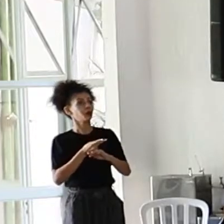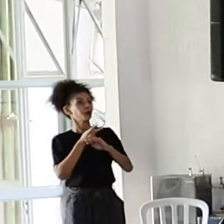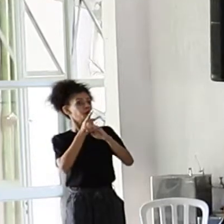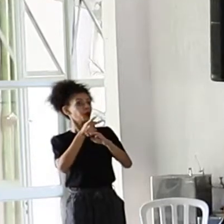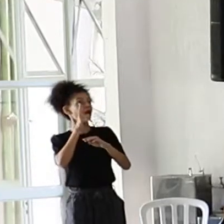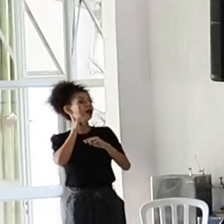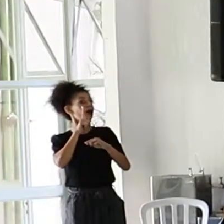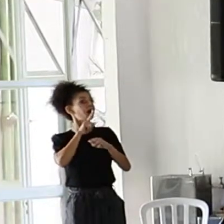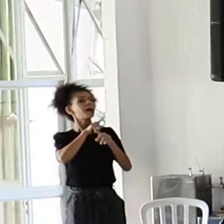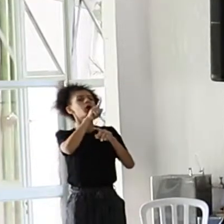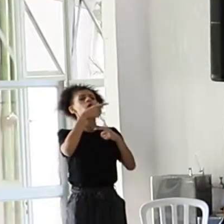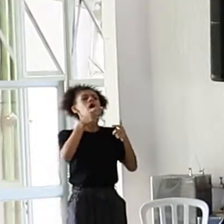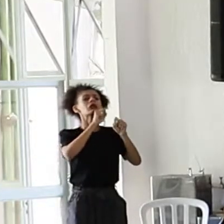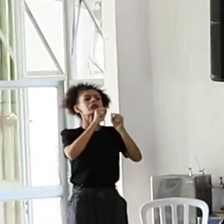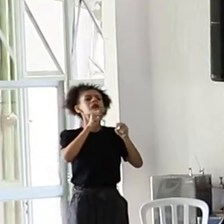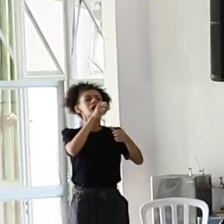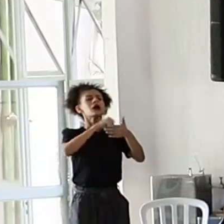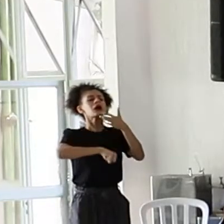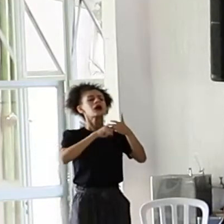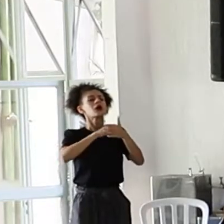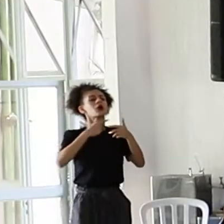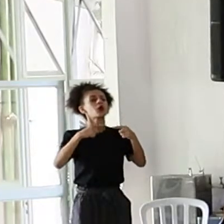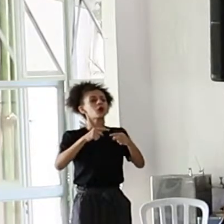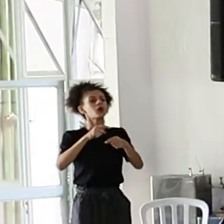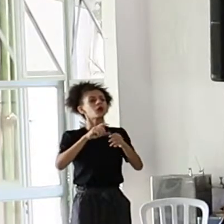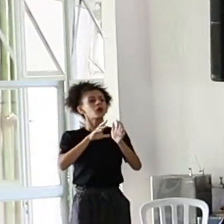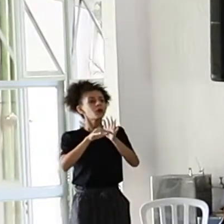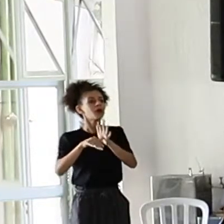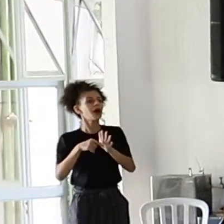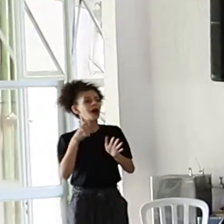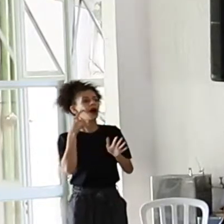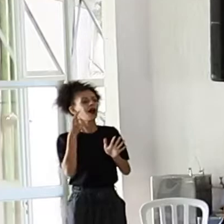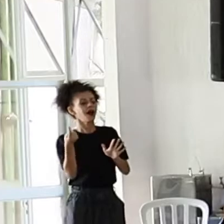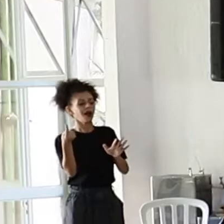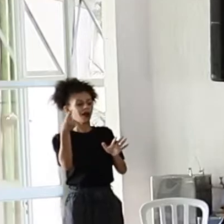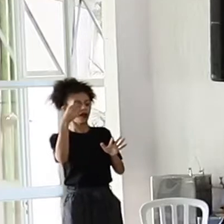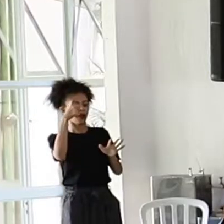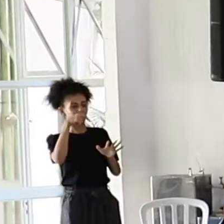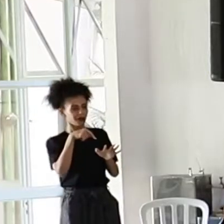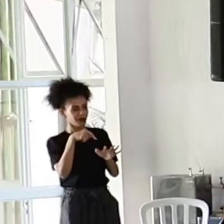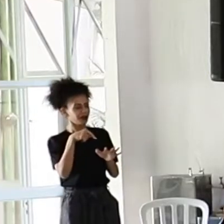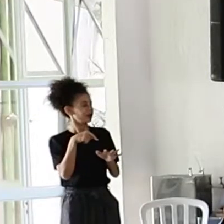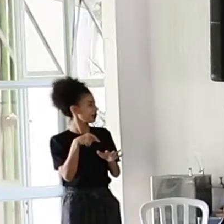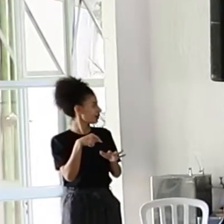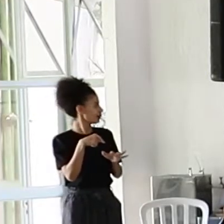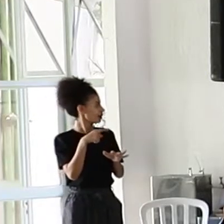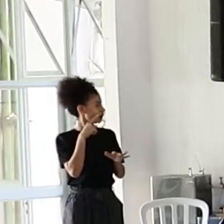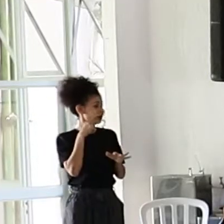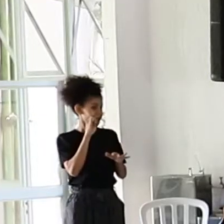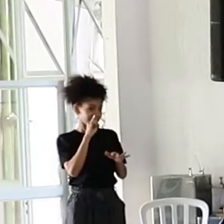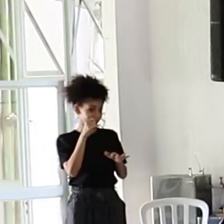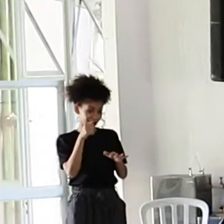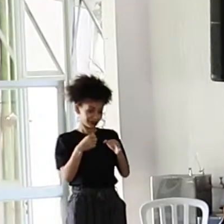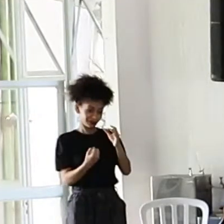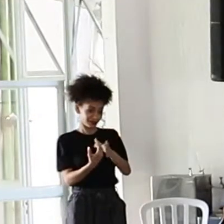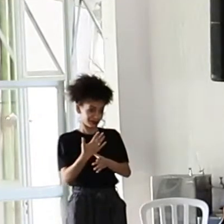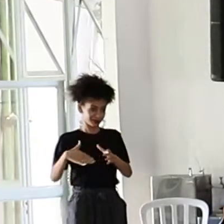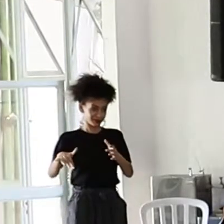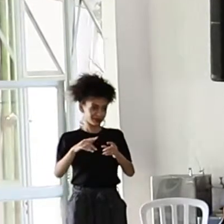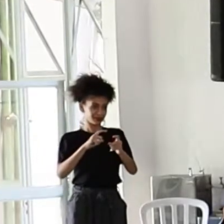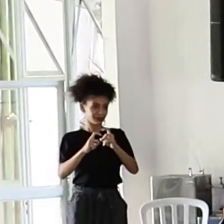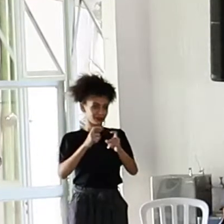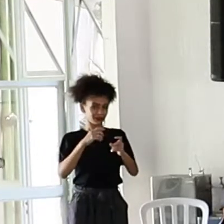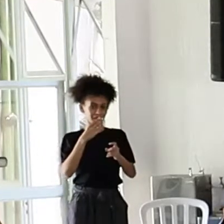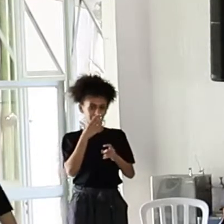ver qual o sistema de combate à corrupção estável e ele veio basicamente é do CIA que era a